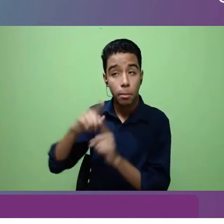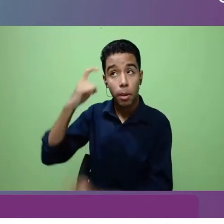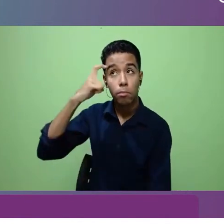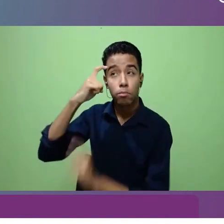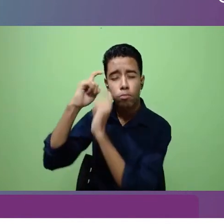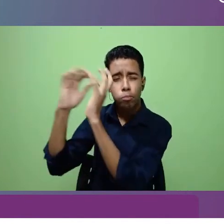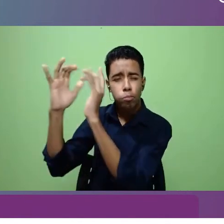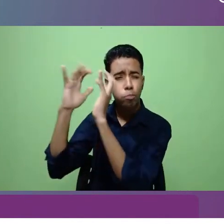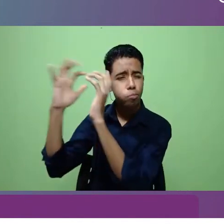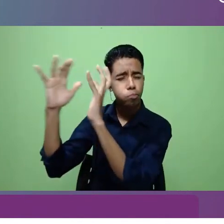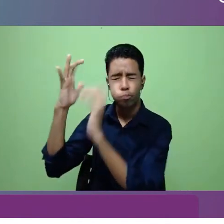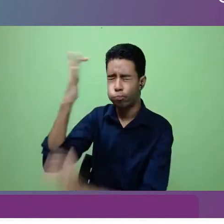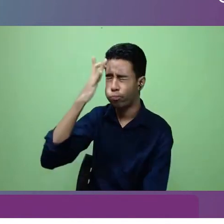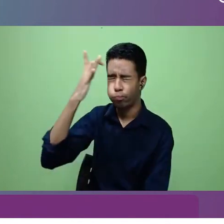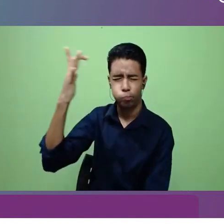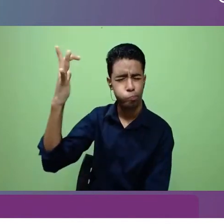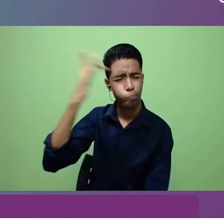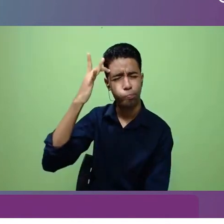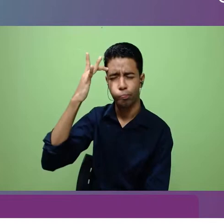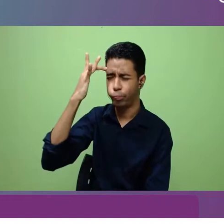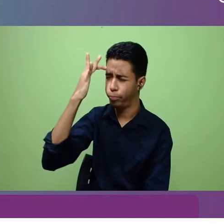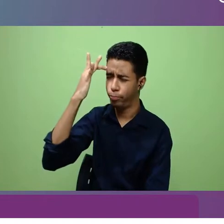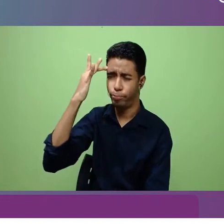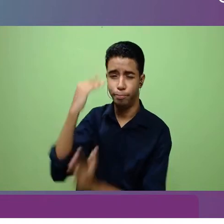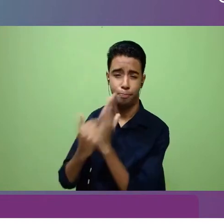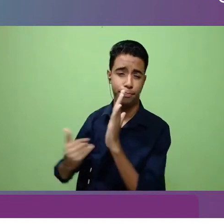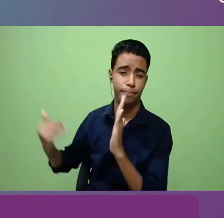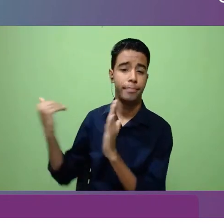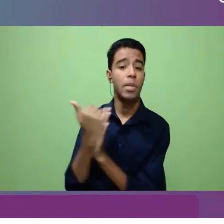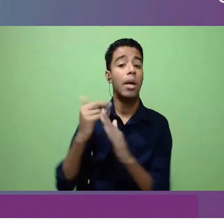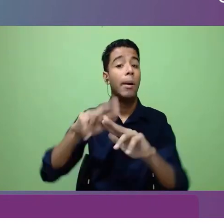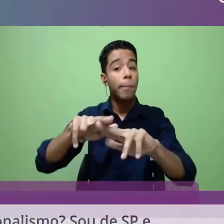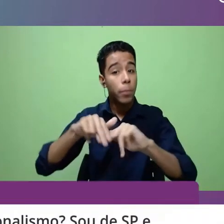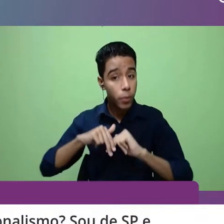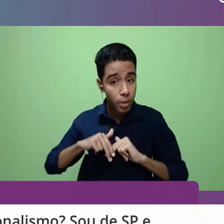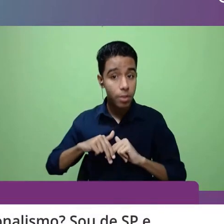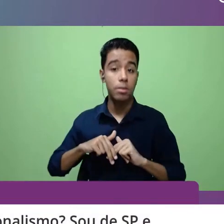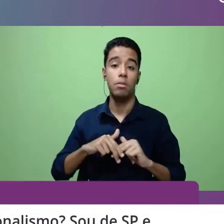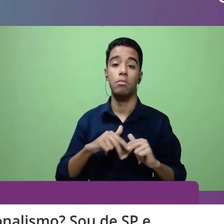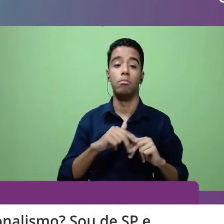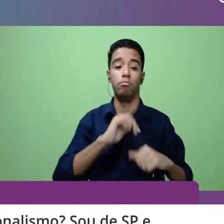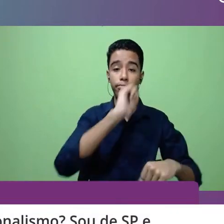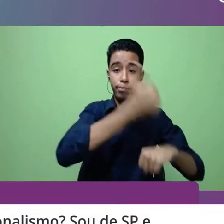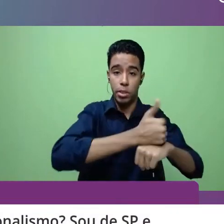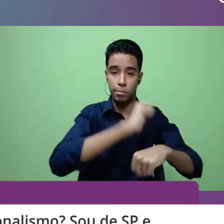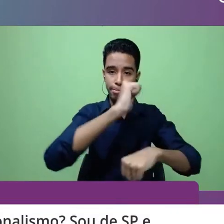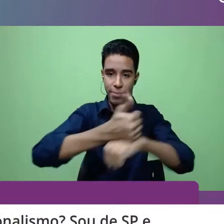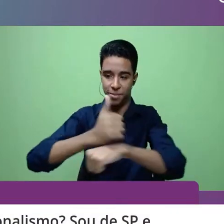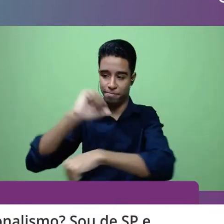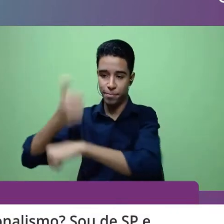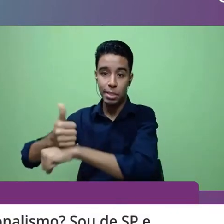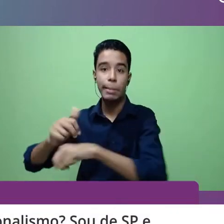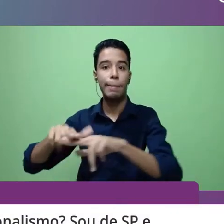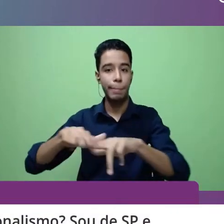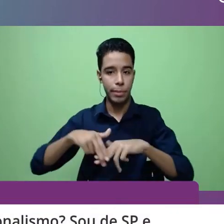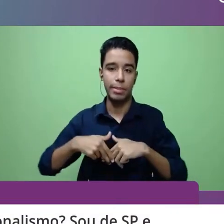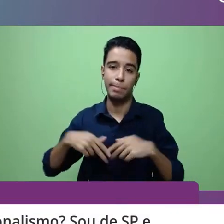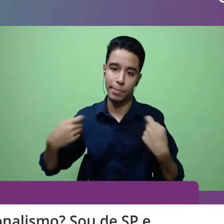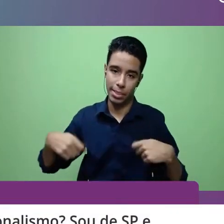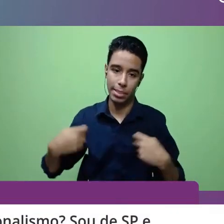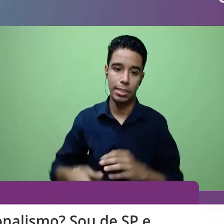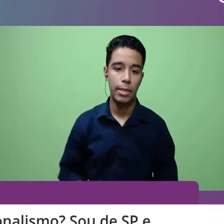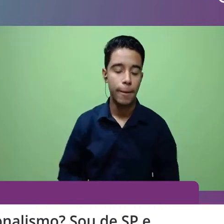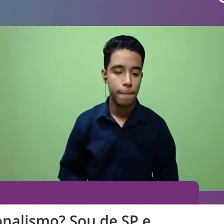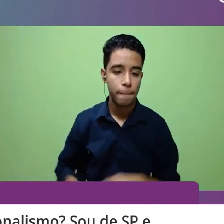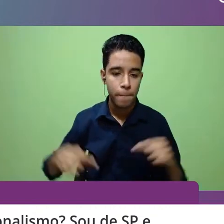Altamente cognitiva. Então, é necessário esse revezamento. A Tabata, como lidar com o